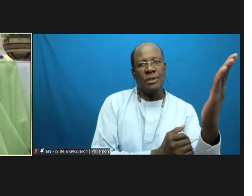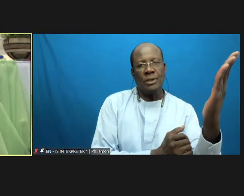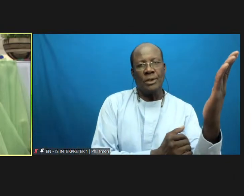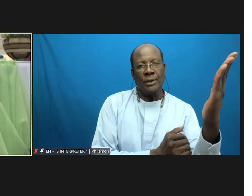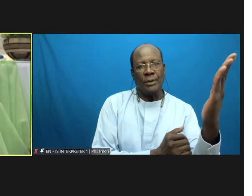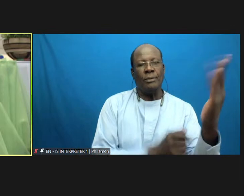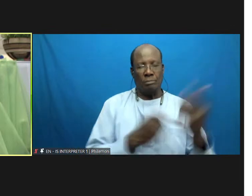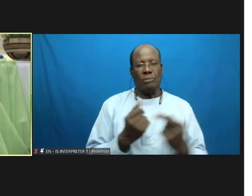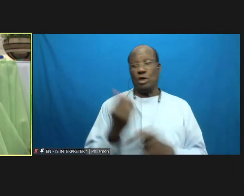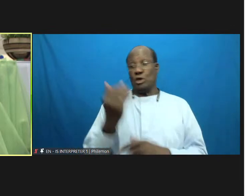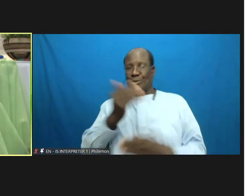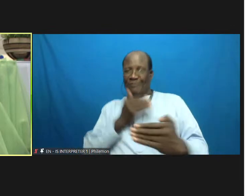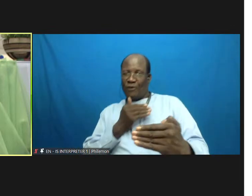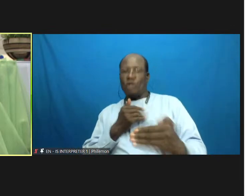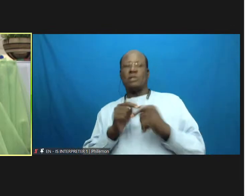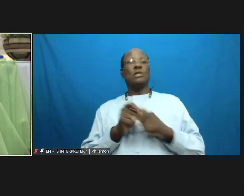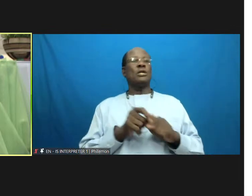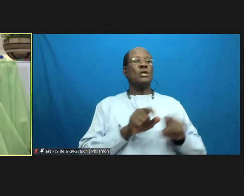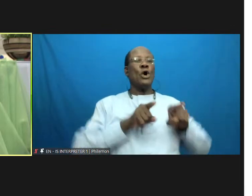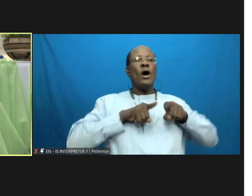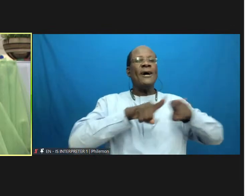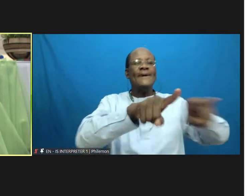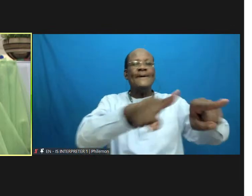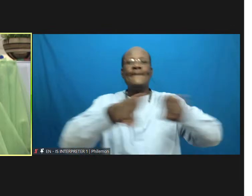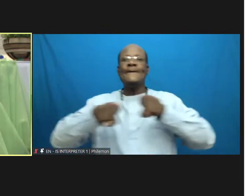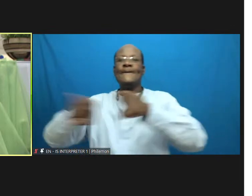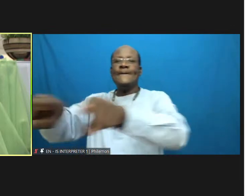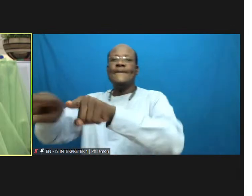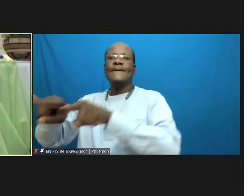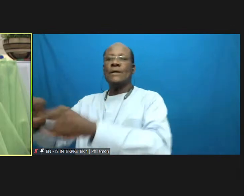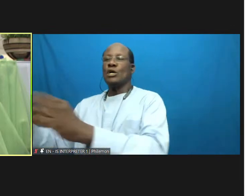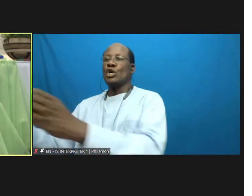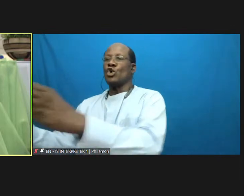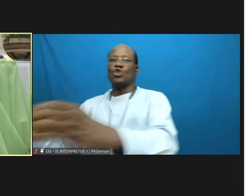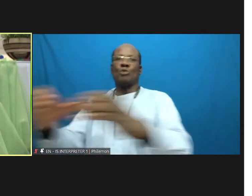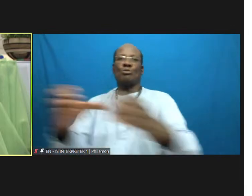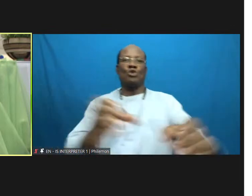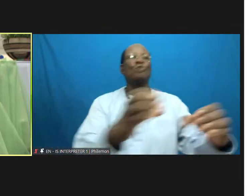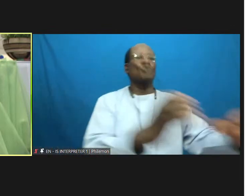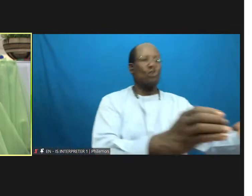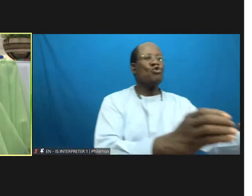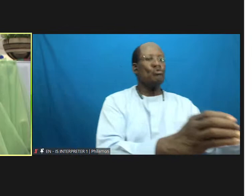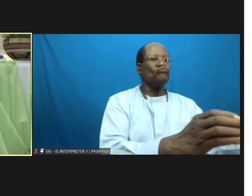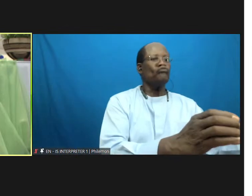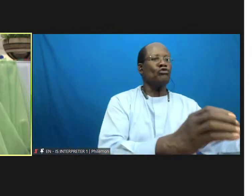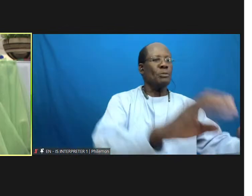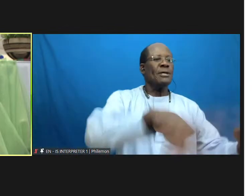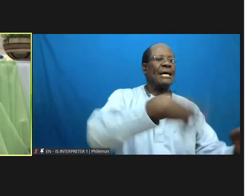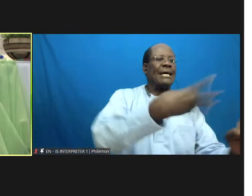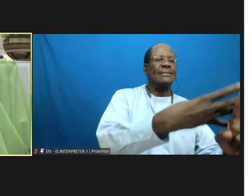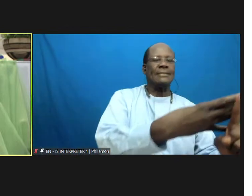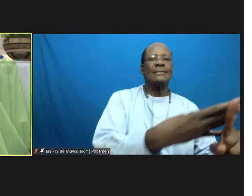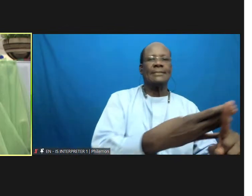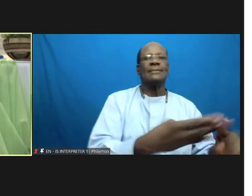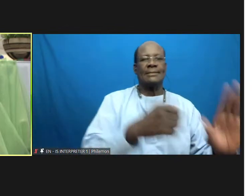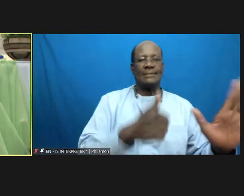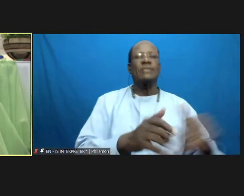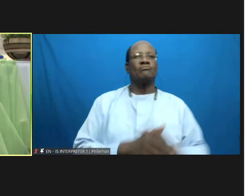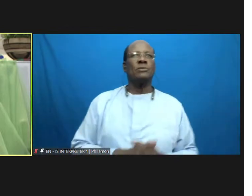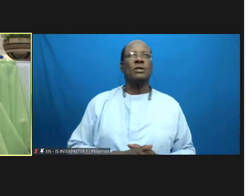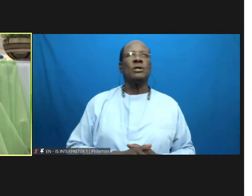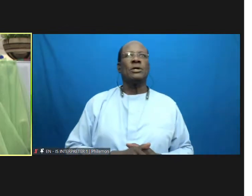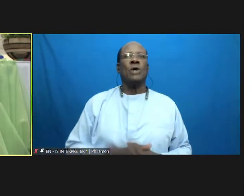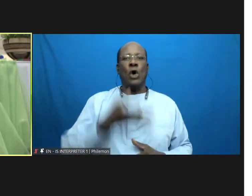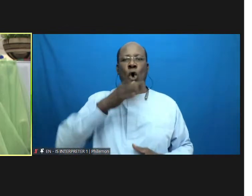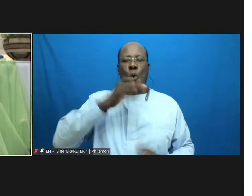6, sur l'accès à l'eau et l'assainissement, l'ODD 7 sur l'accès à l'énergie renouvelable,